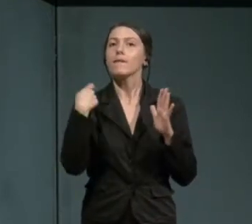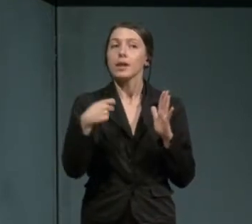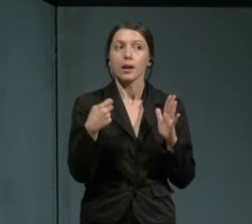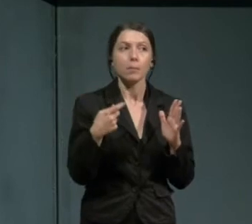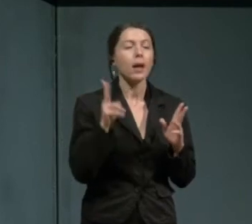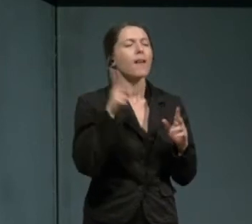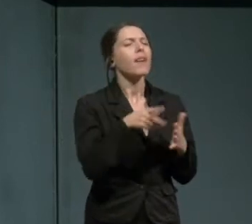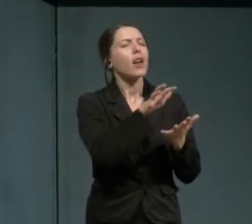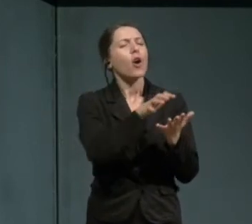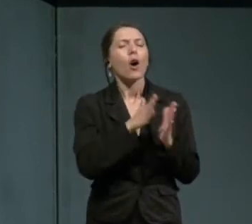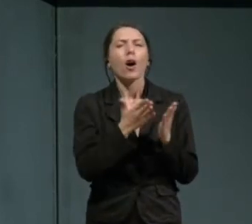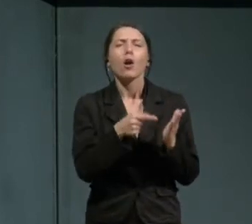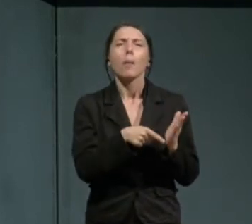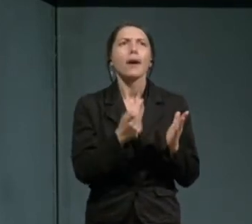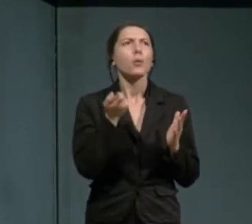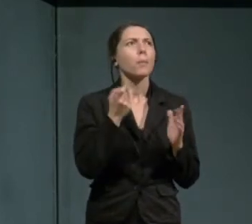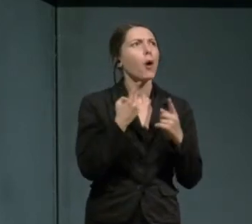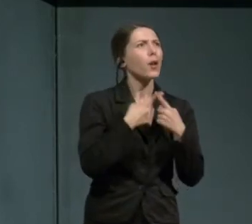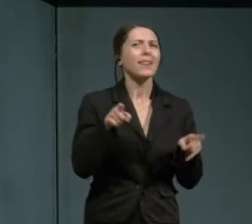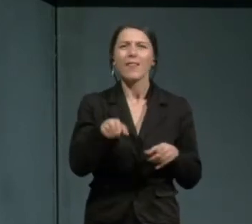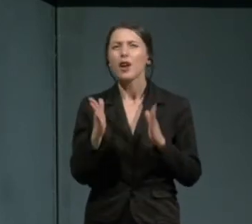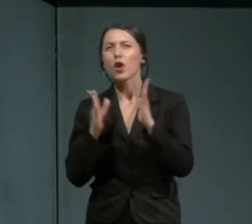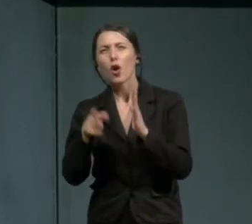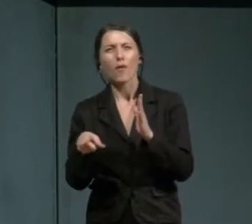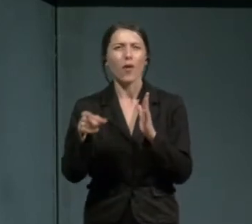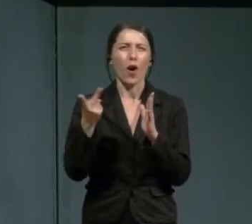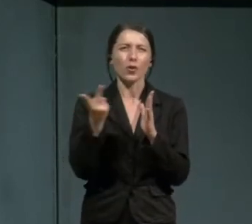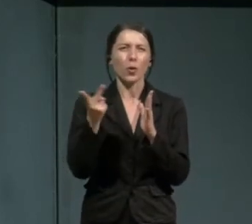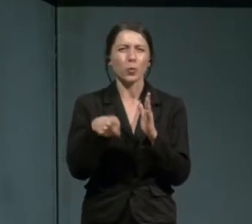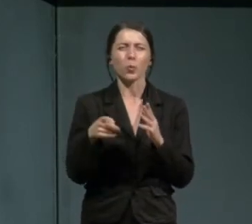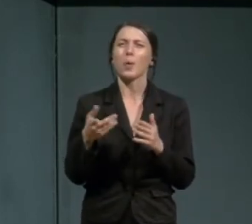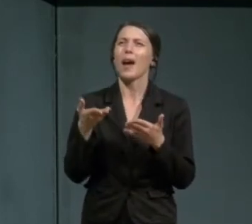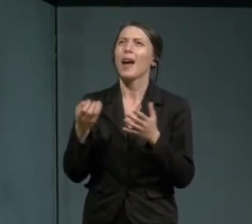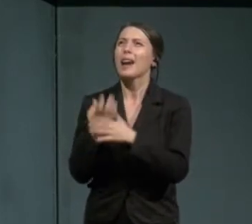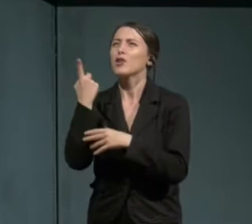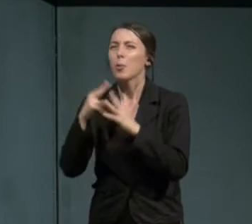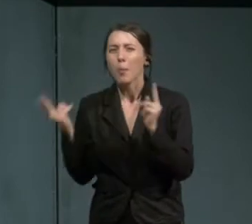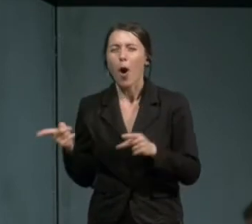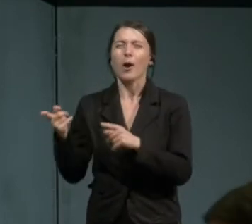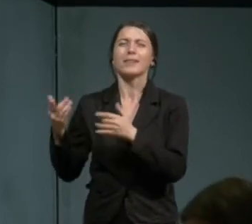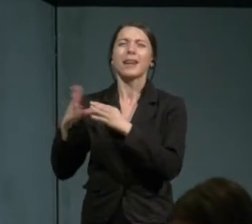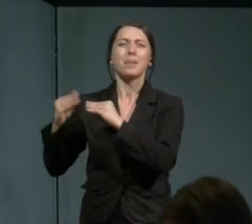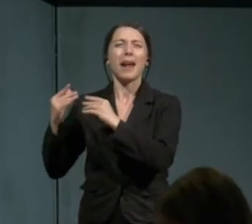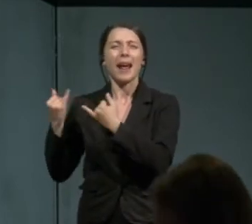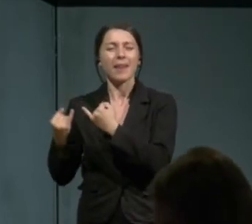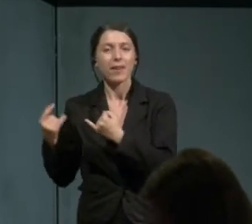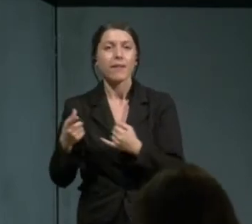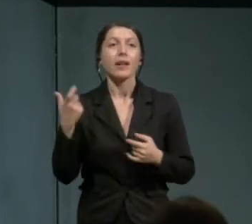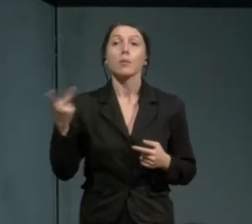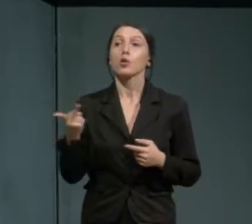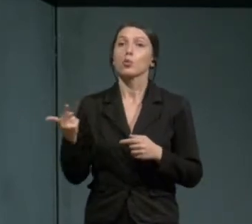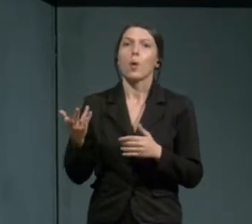realtà da nascita di un ponte riparare i venti che erano due romanzi appunto molto strutturati con una struttura narrativa molto